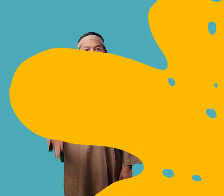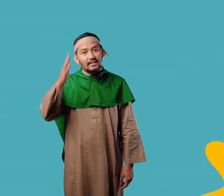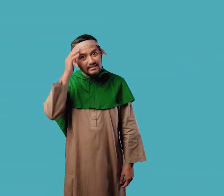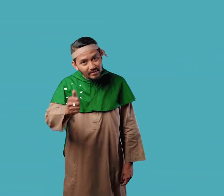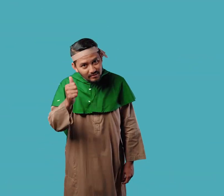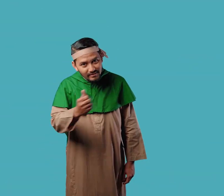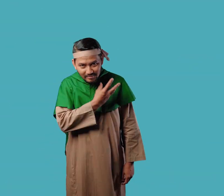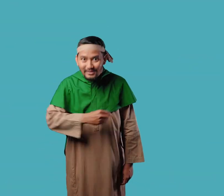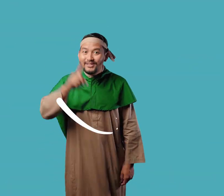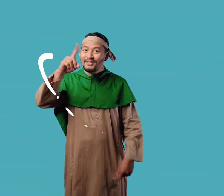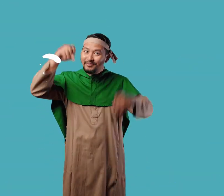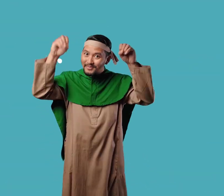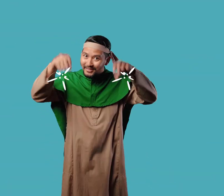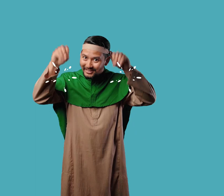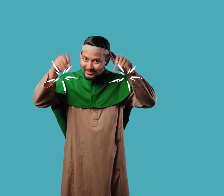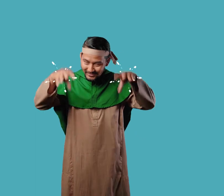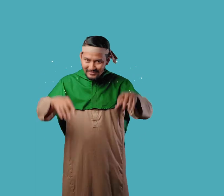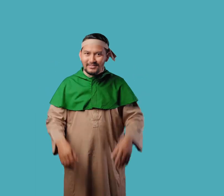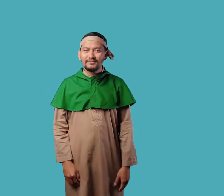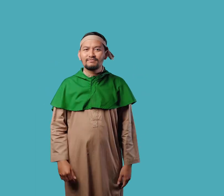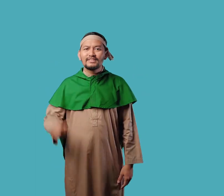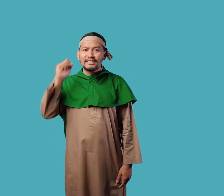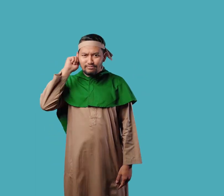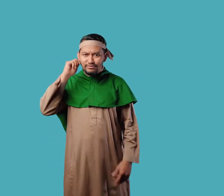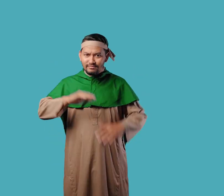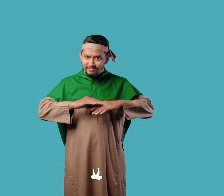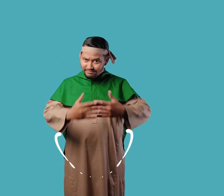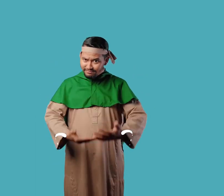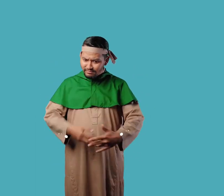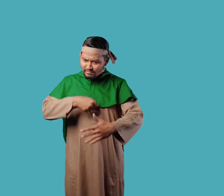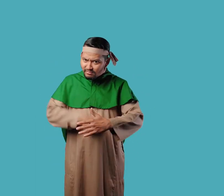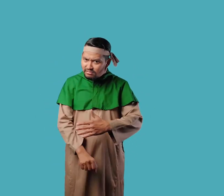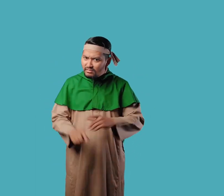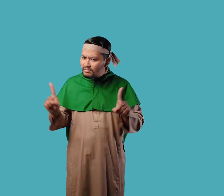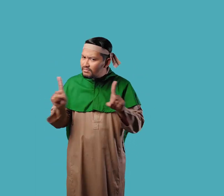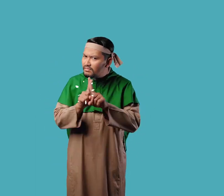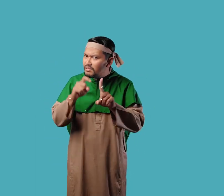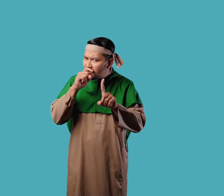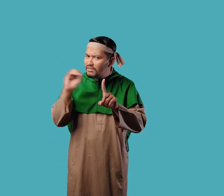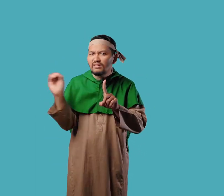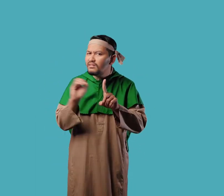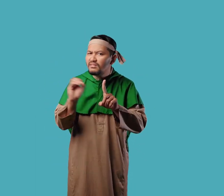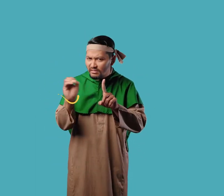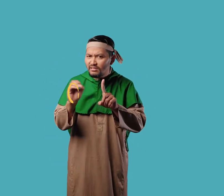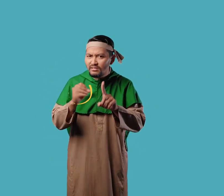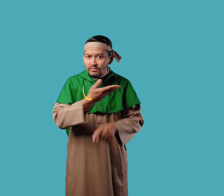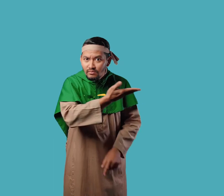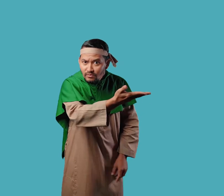Assalamualaikum warahmatullahi wabarakatuh Ada seorang ibu yang ditakdirkan melahirkan tanpa